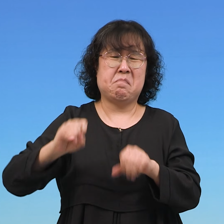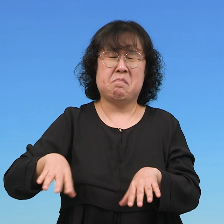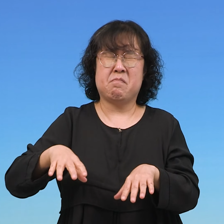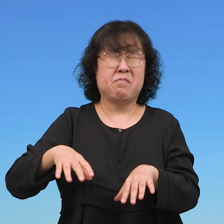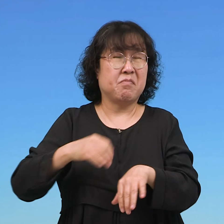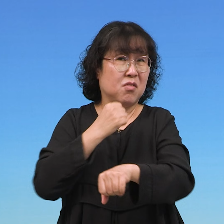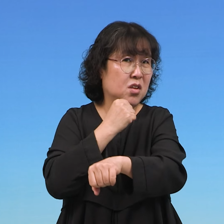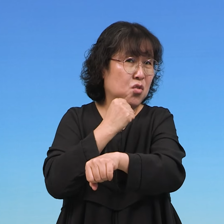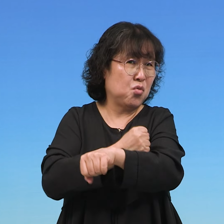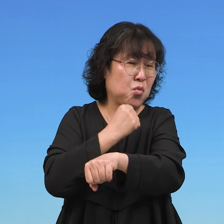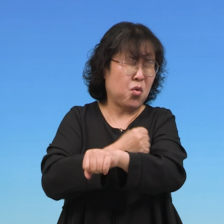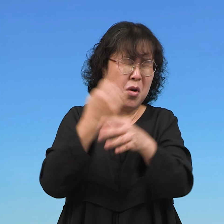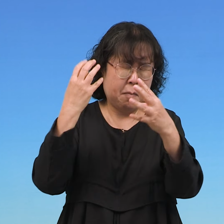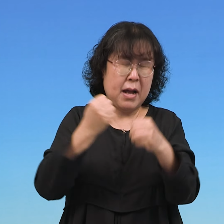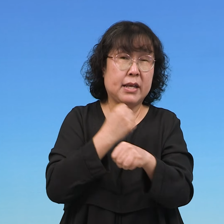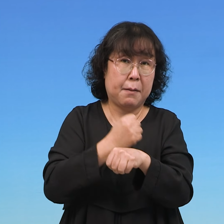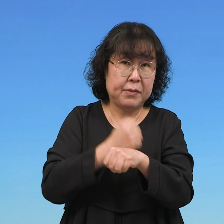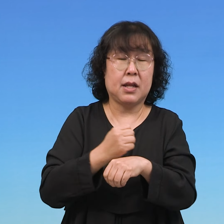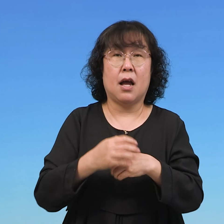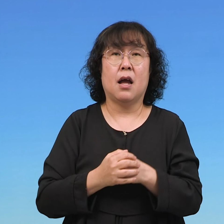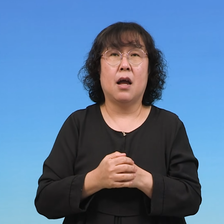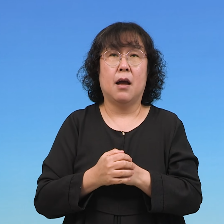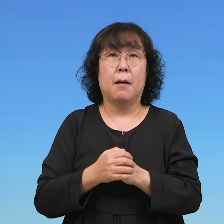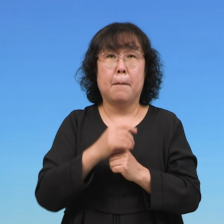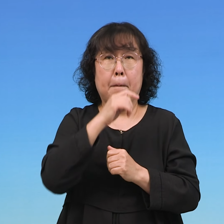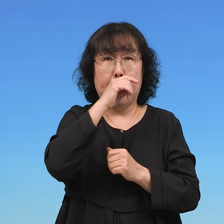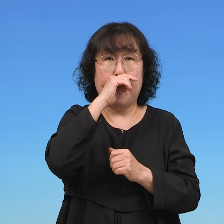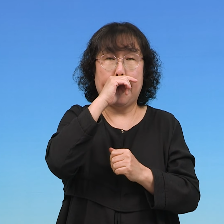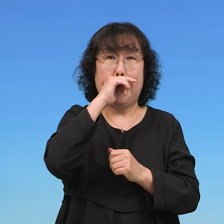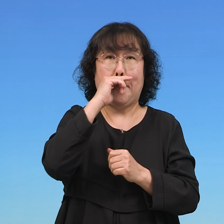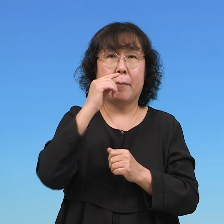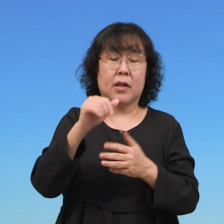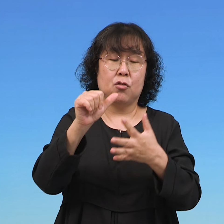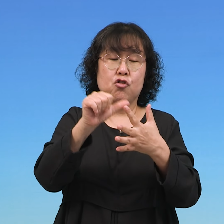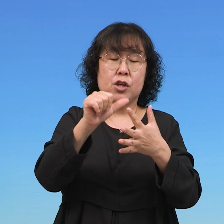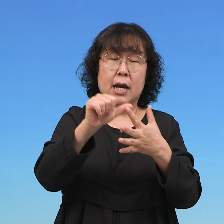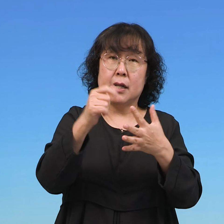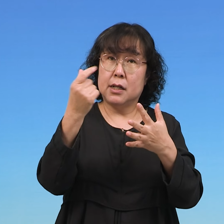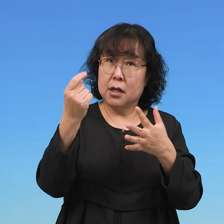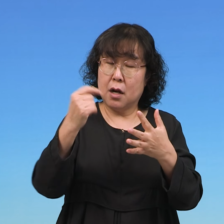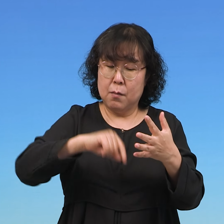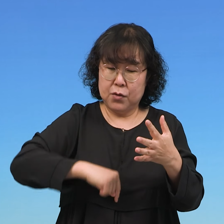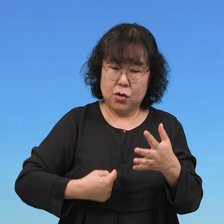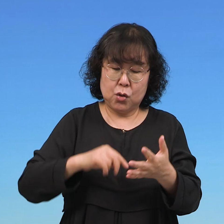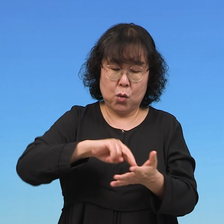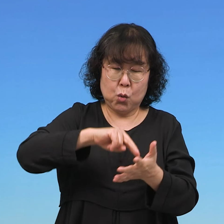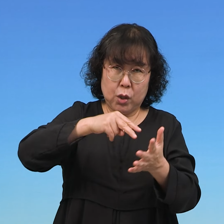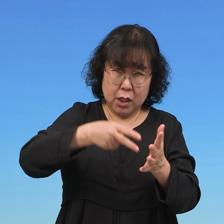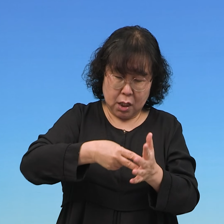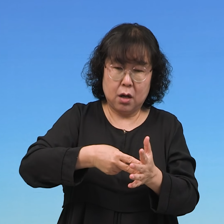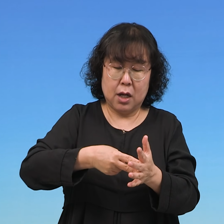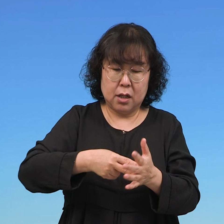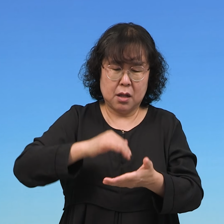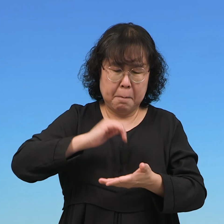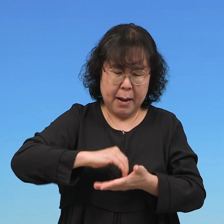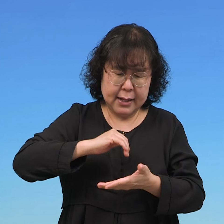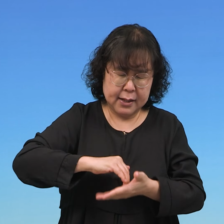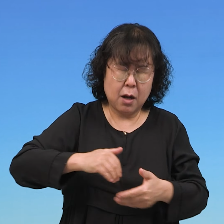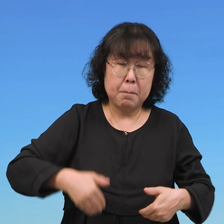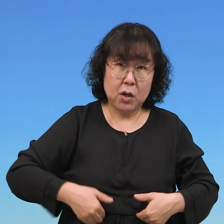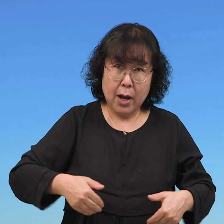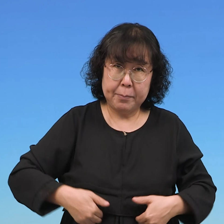이 둘째 아들에게서 우리가 배워야 됩니다. 이에 스스로 돌이키려 돼. 그래서 여러분, 이 둘째